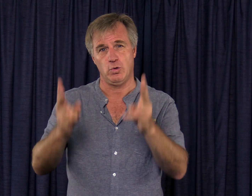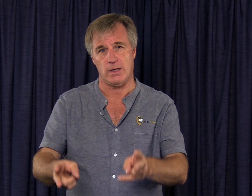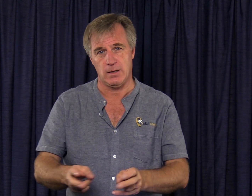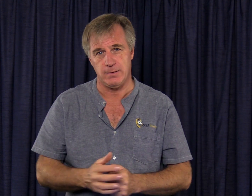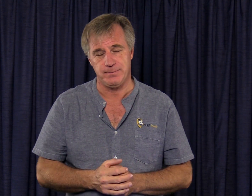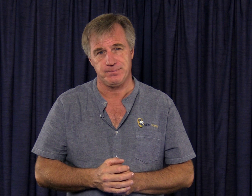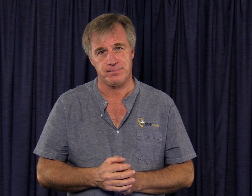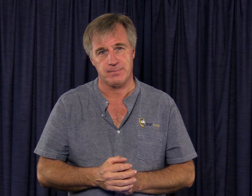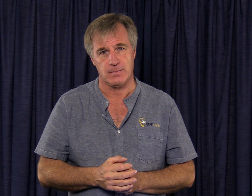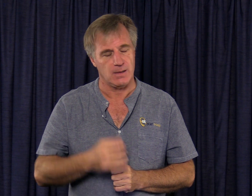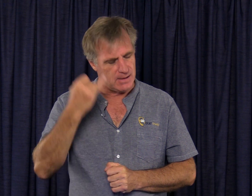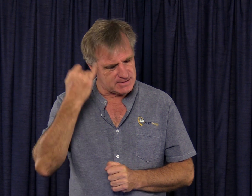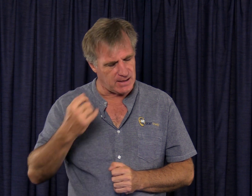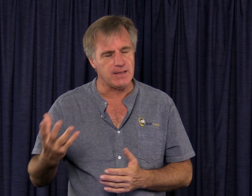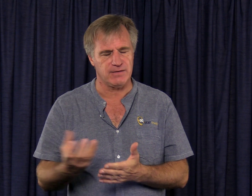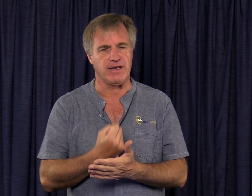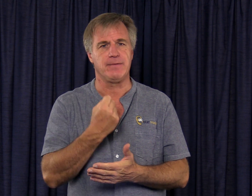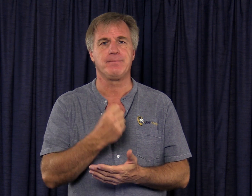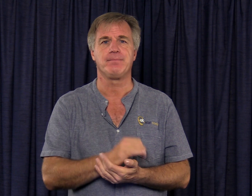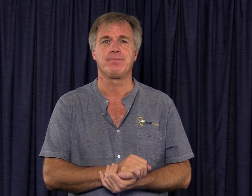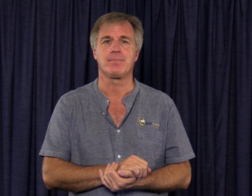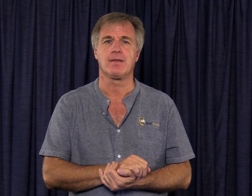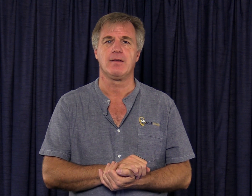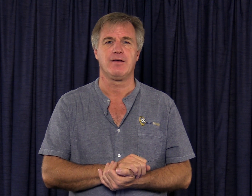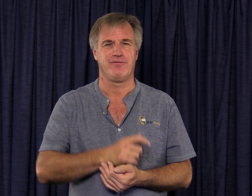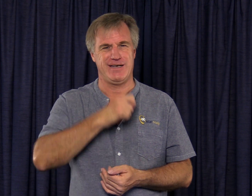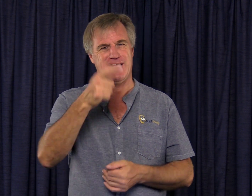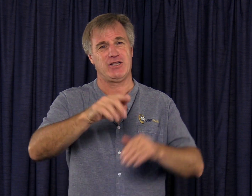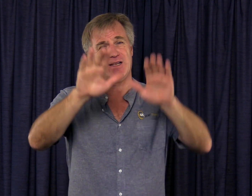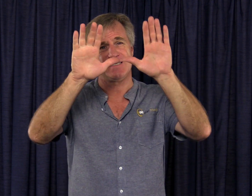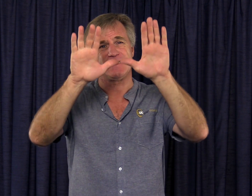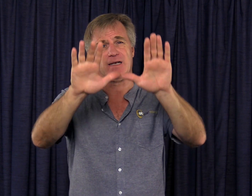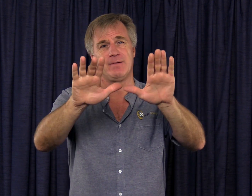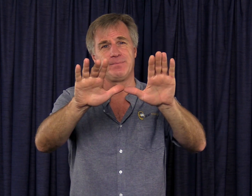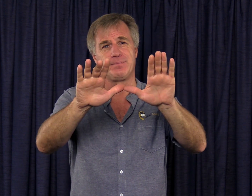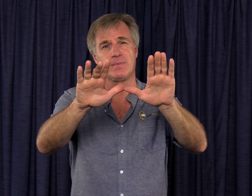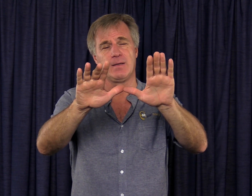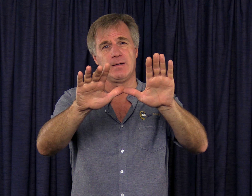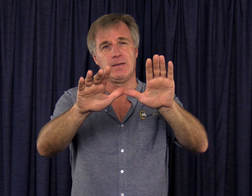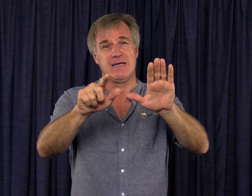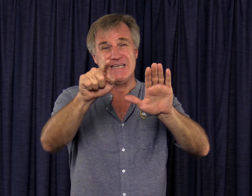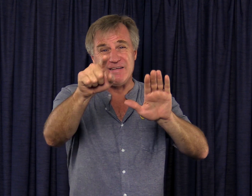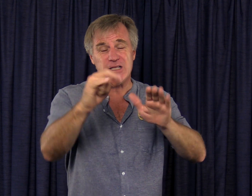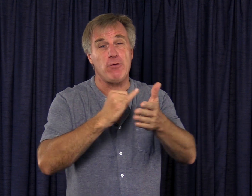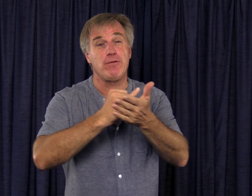dood. Israel het gewen, want die Here het hulle geseën. Die wat jou